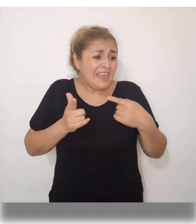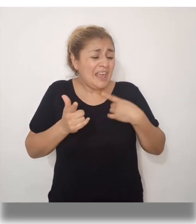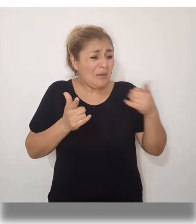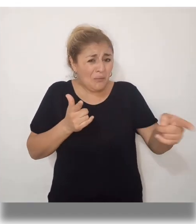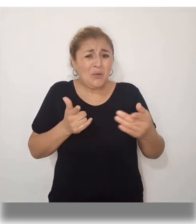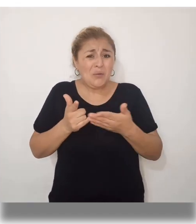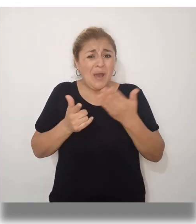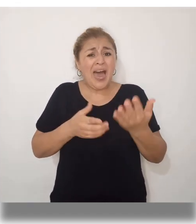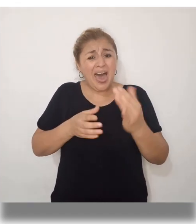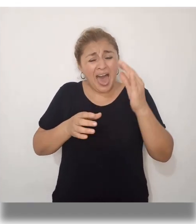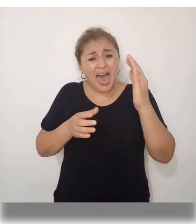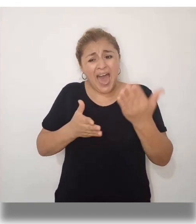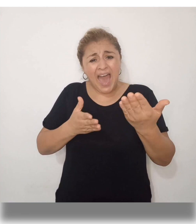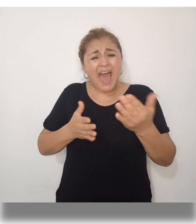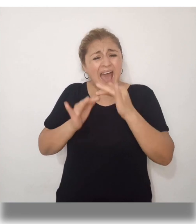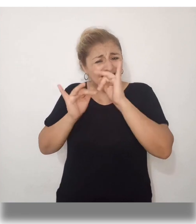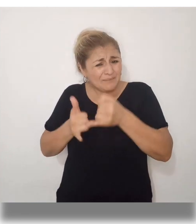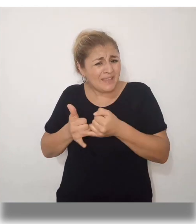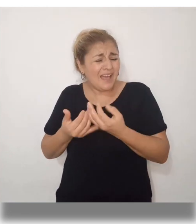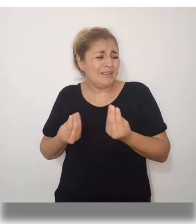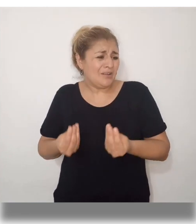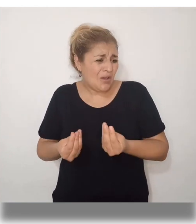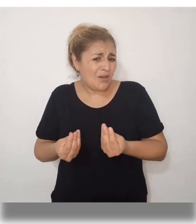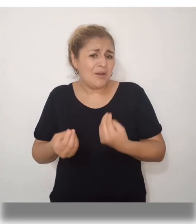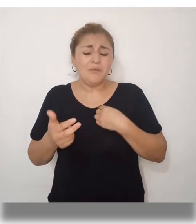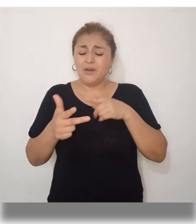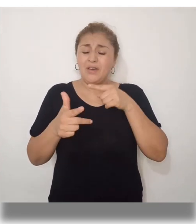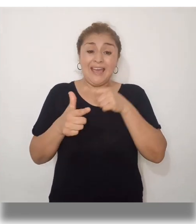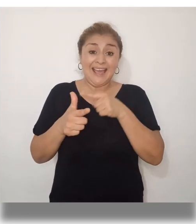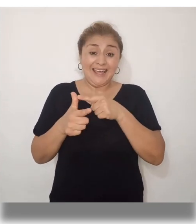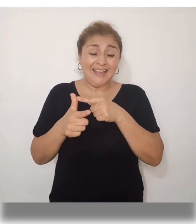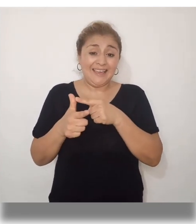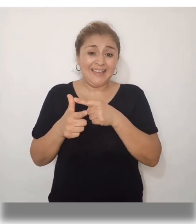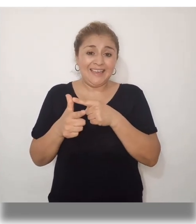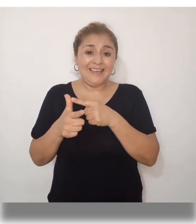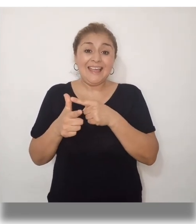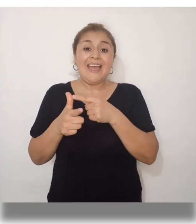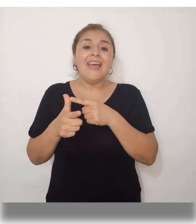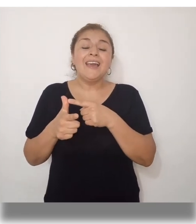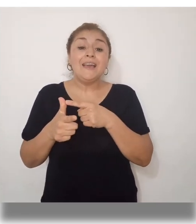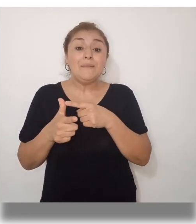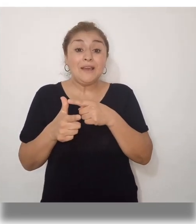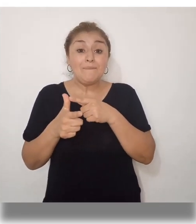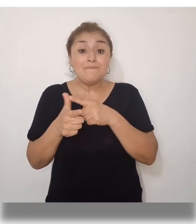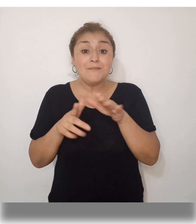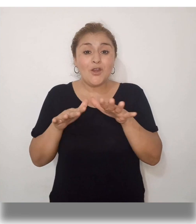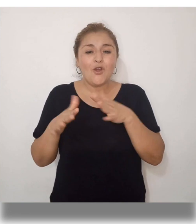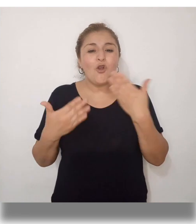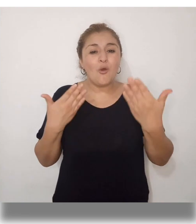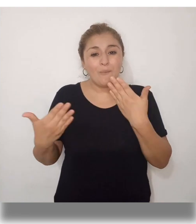comparación la comparación con el otro siempre va a tener Consecuencias negativas